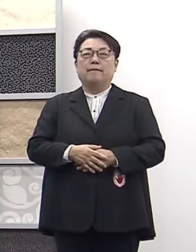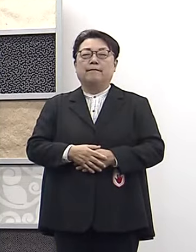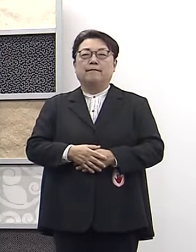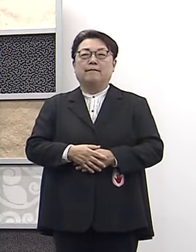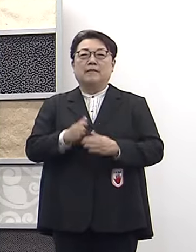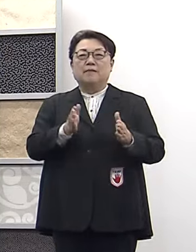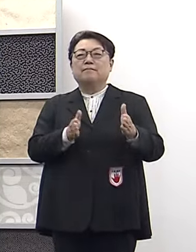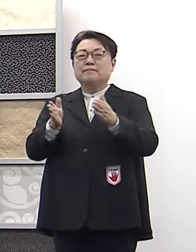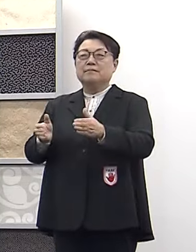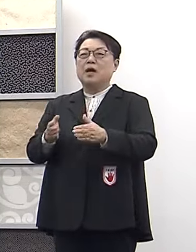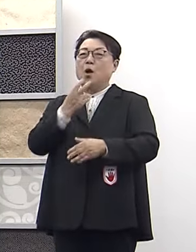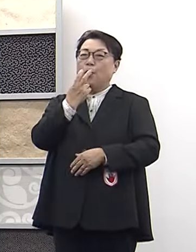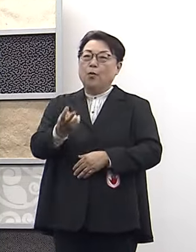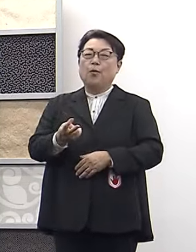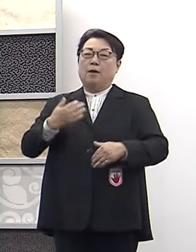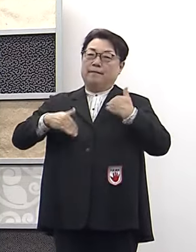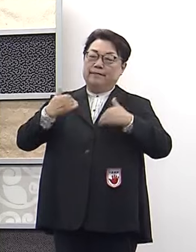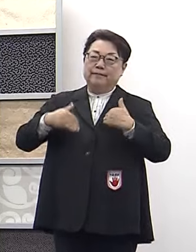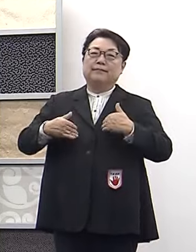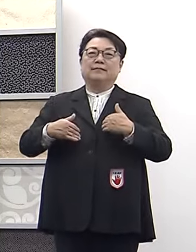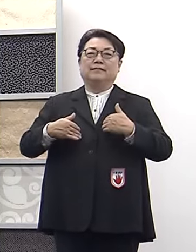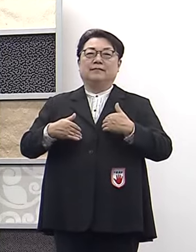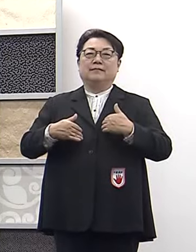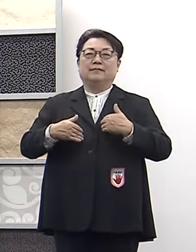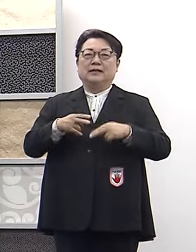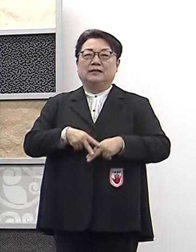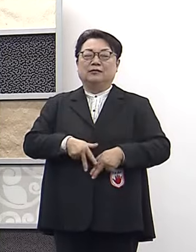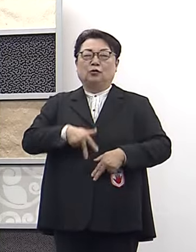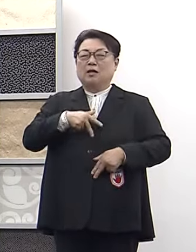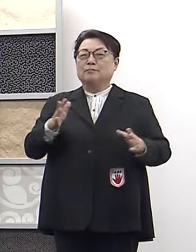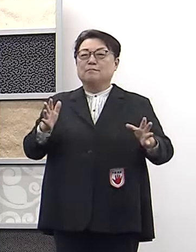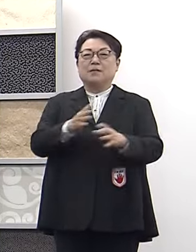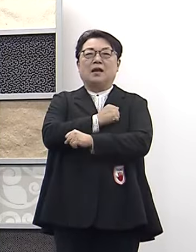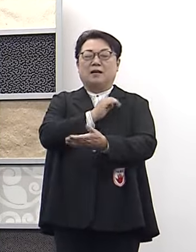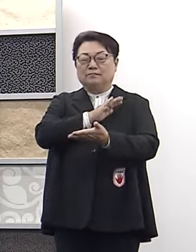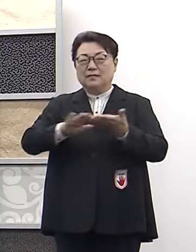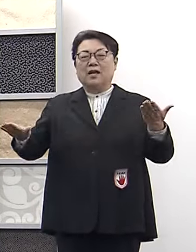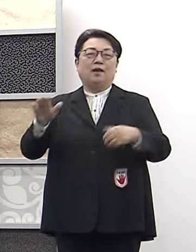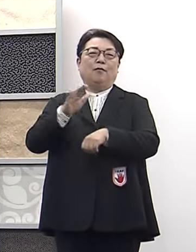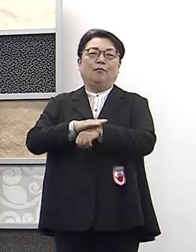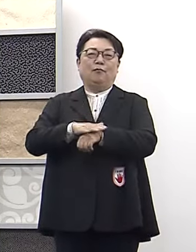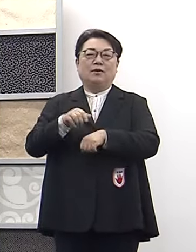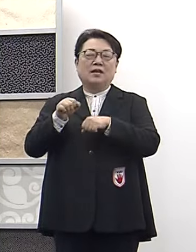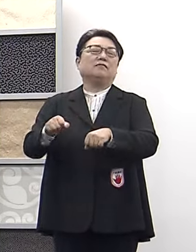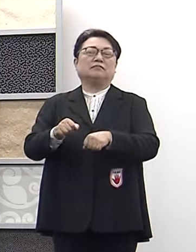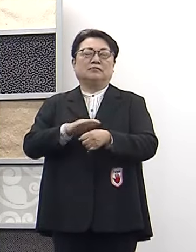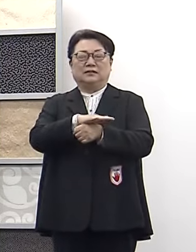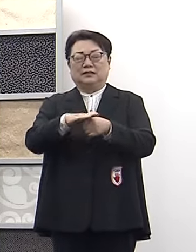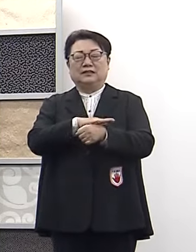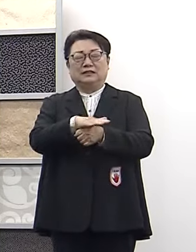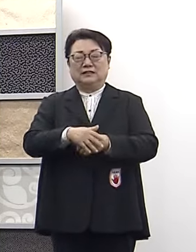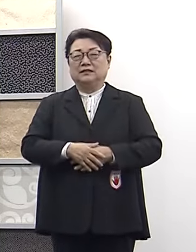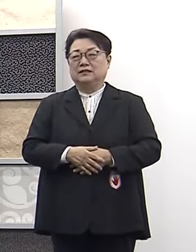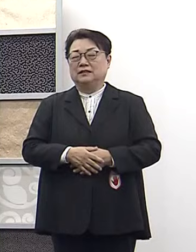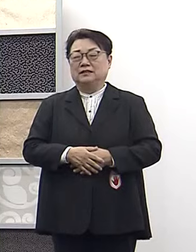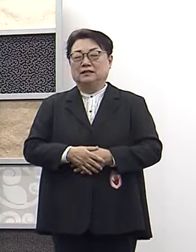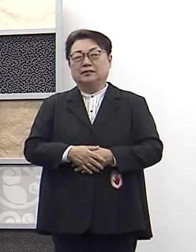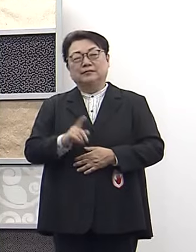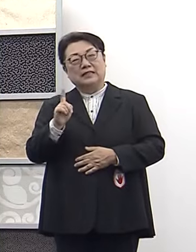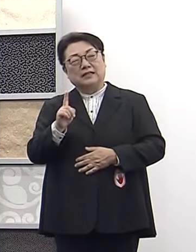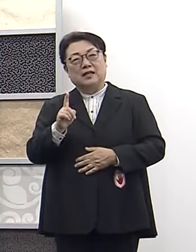息を抜くときは抜いていただくことがですね、その重要かなと、こうどっかで